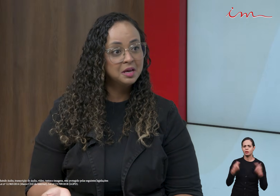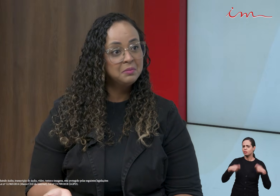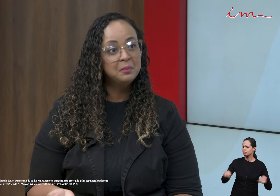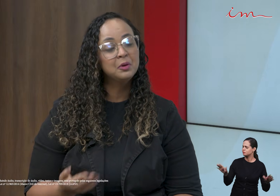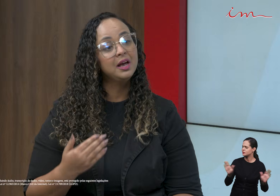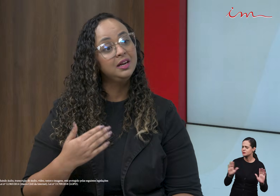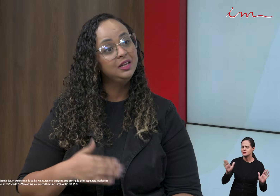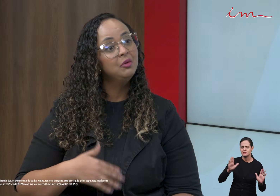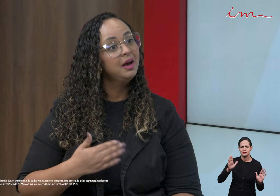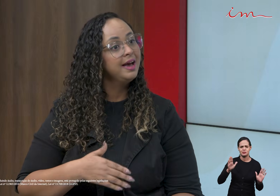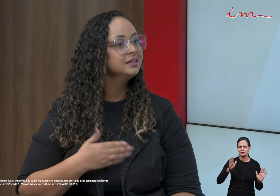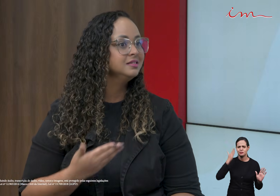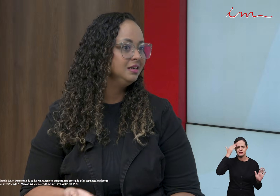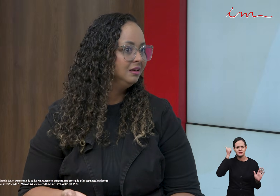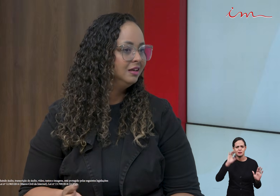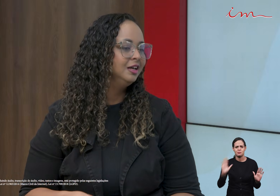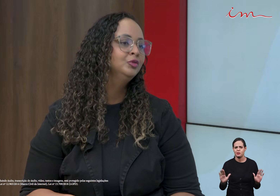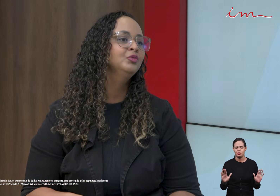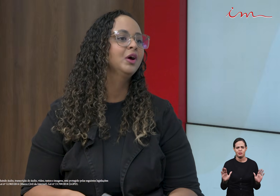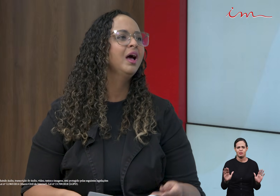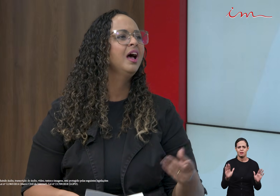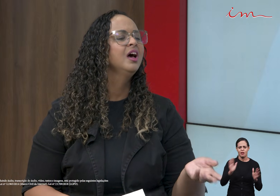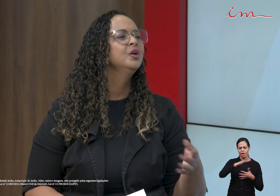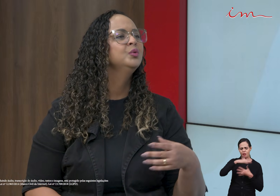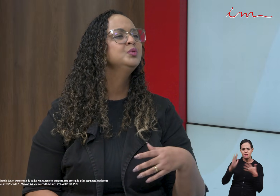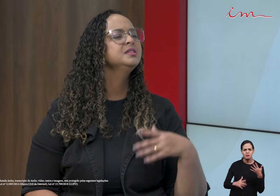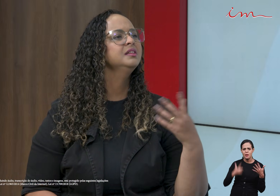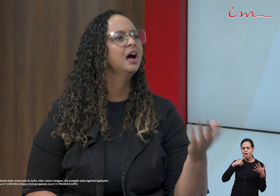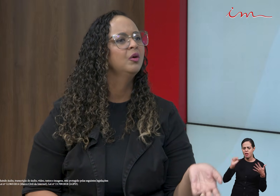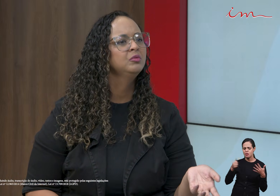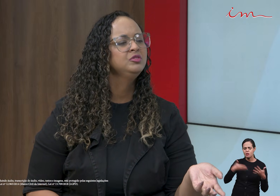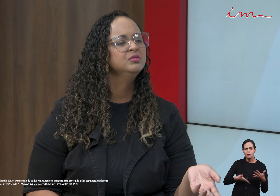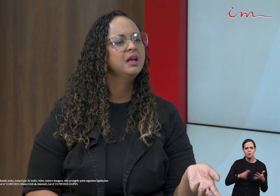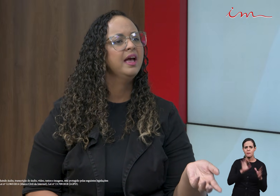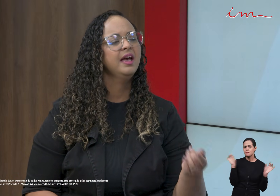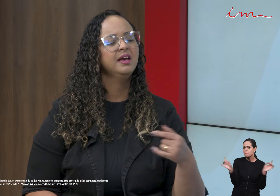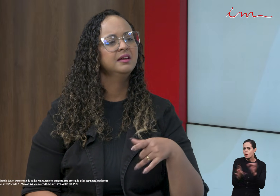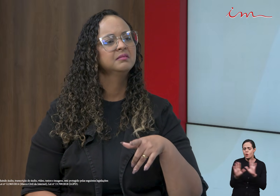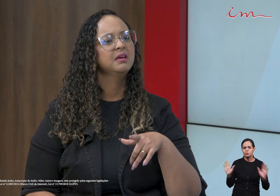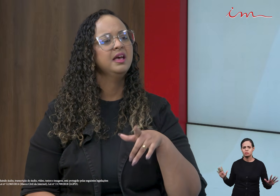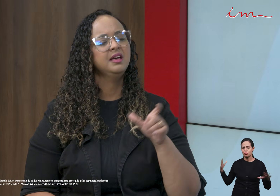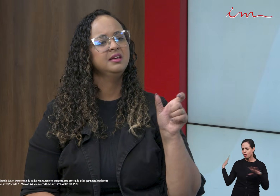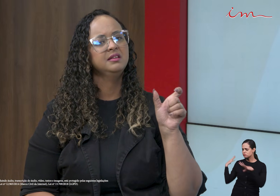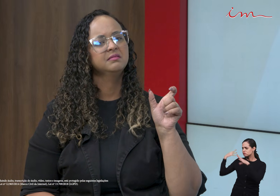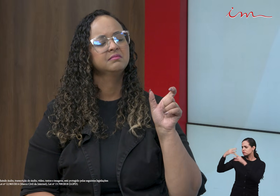não preciso saber, porque a língua é assim. Eu não falo, o sinal